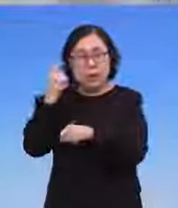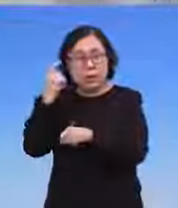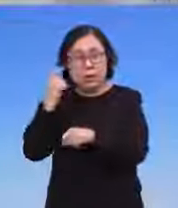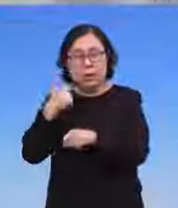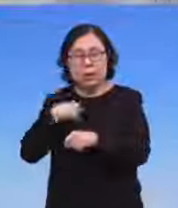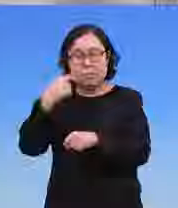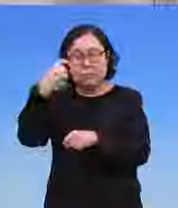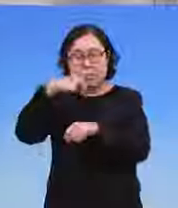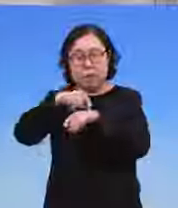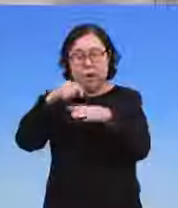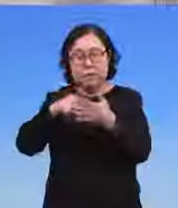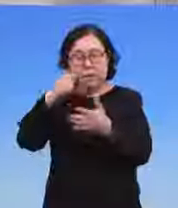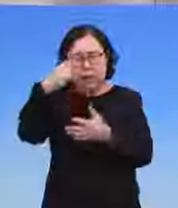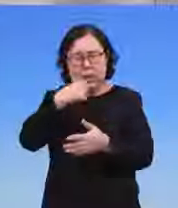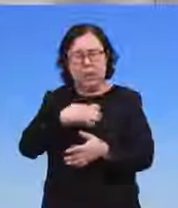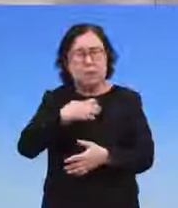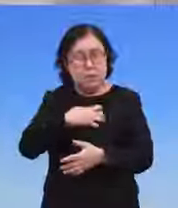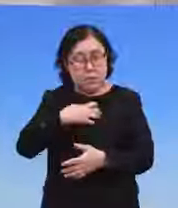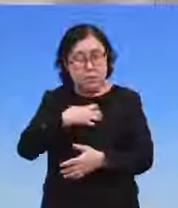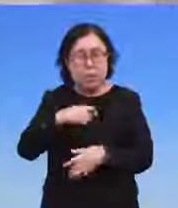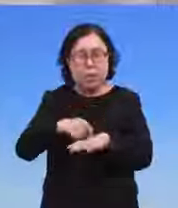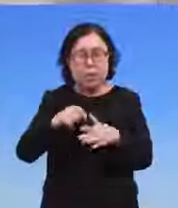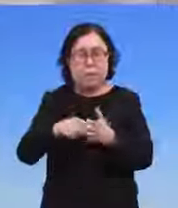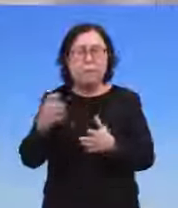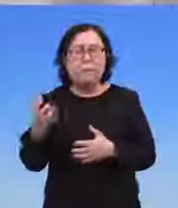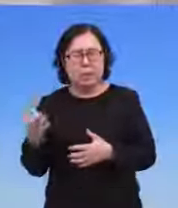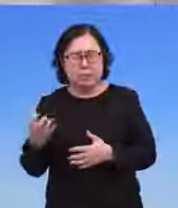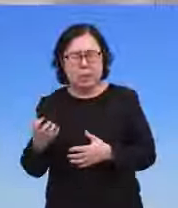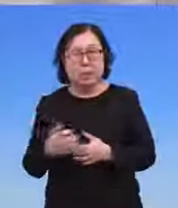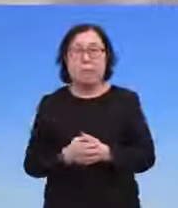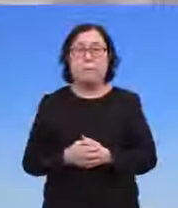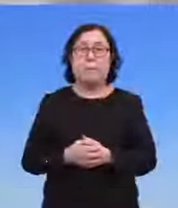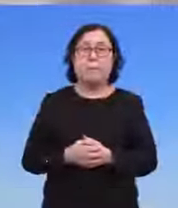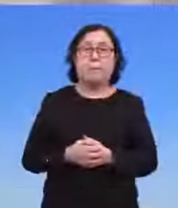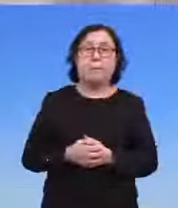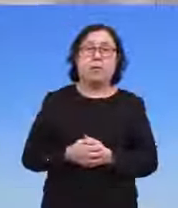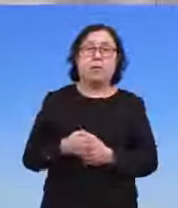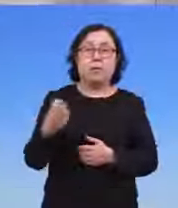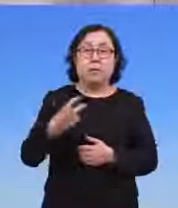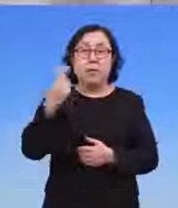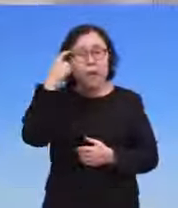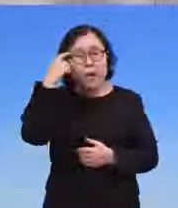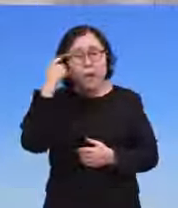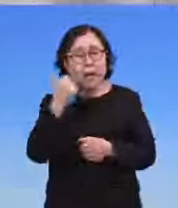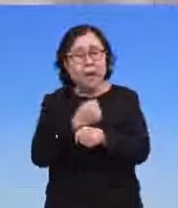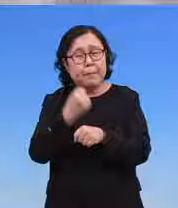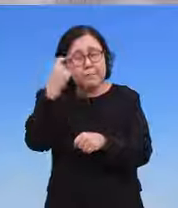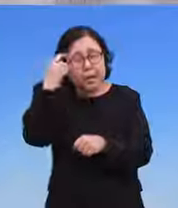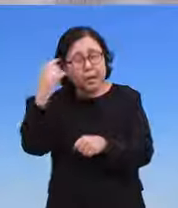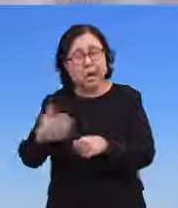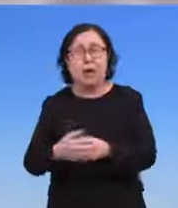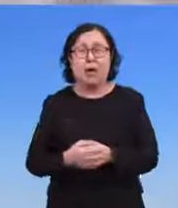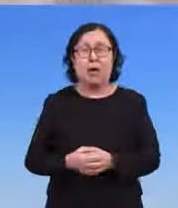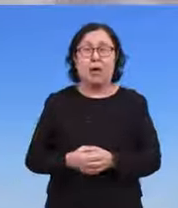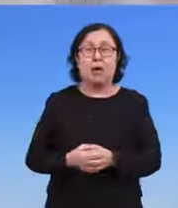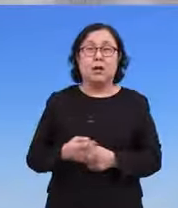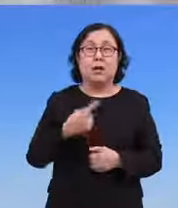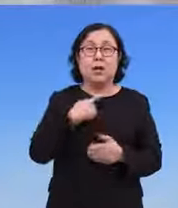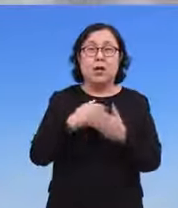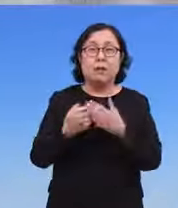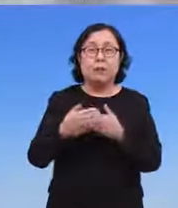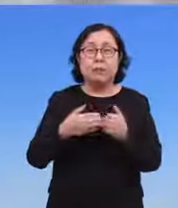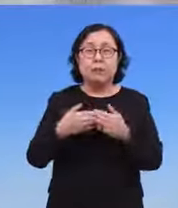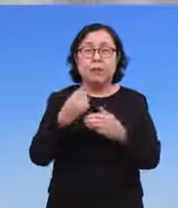슬프지 않은 적이 없었습니다. 어떨 때는 살점을 떼는 것 같더라고요. 왜 또 하는 거예요? 다